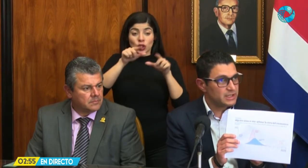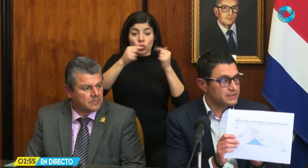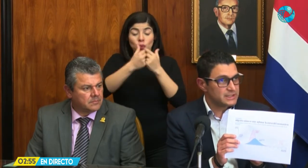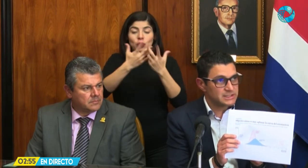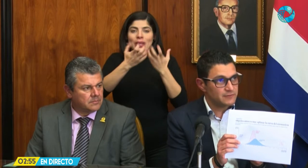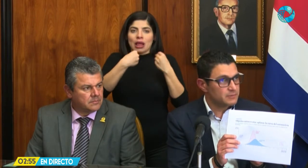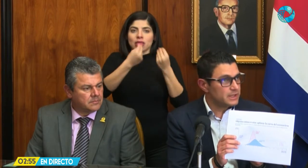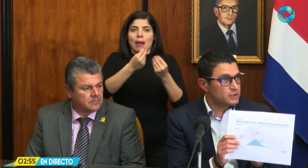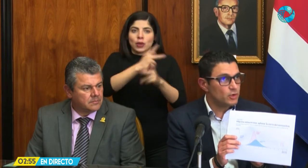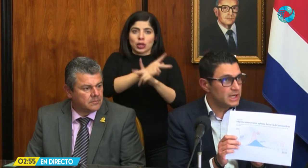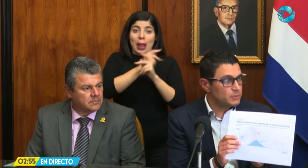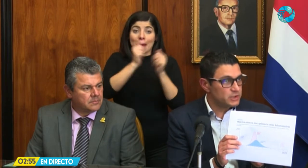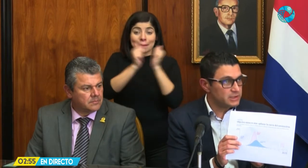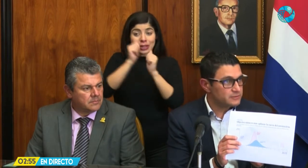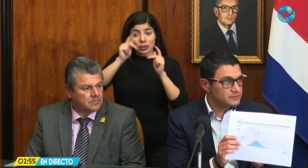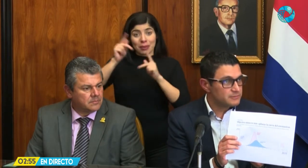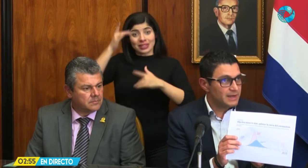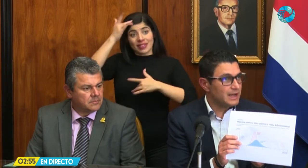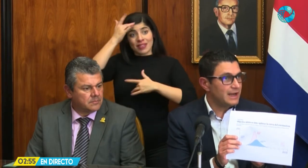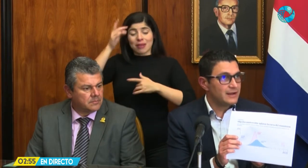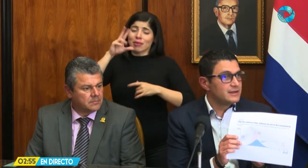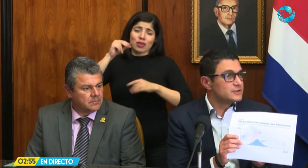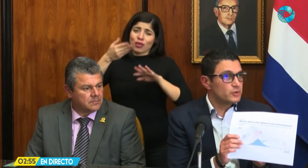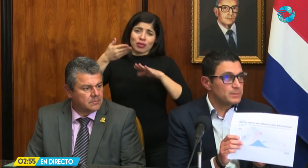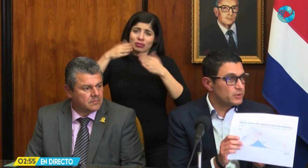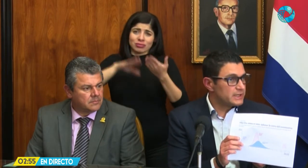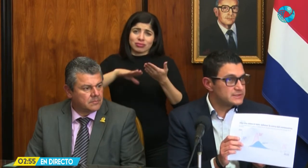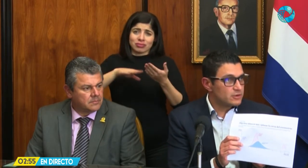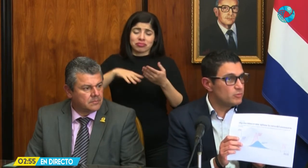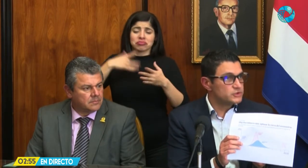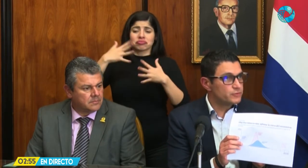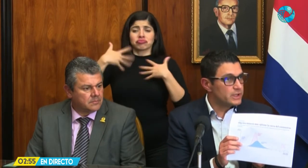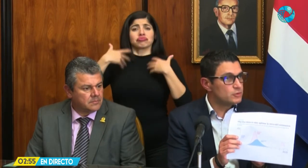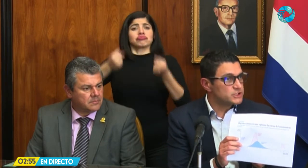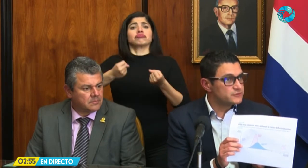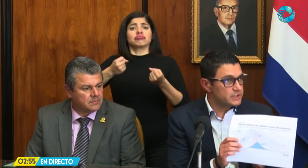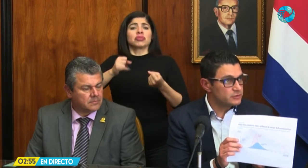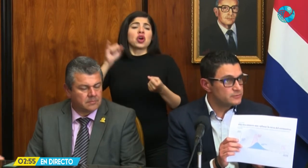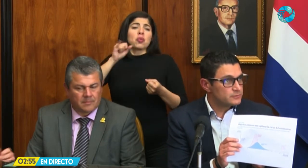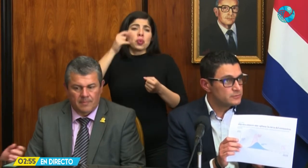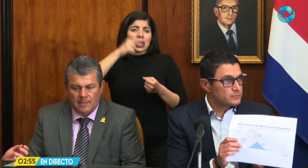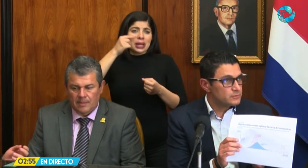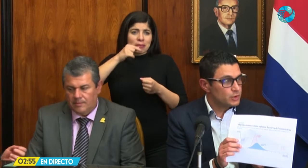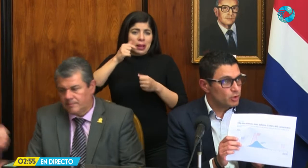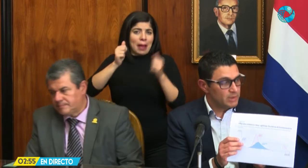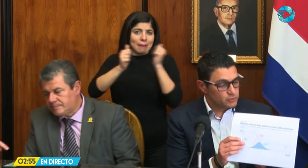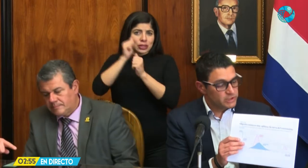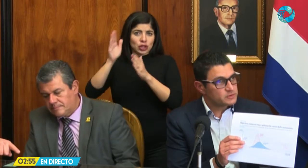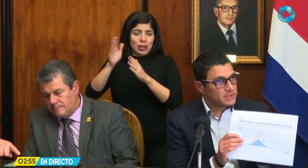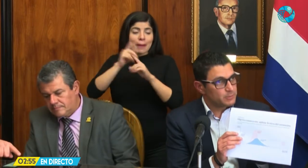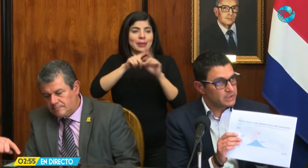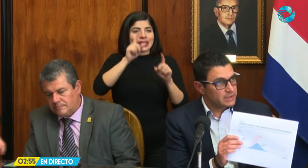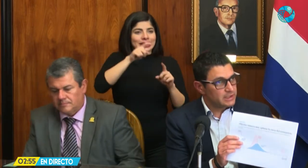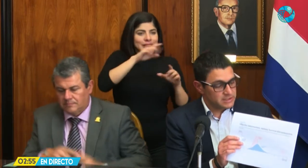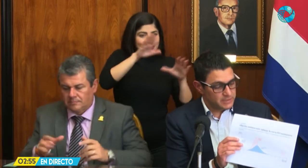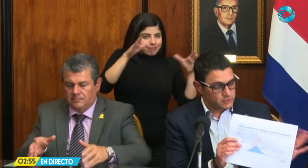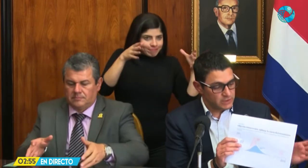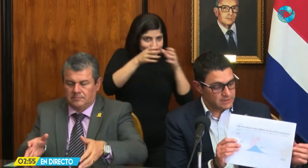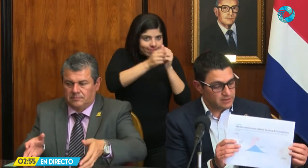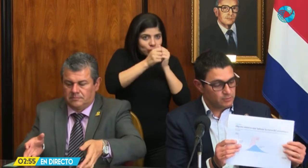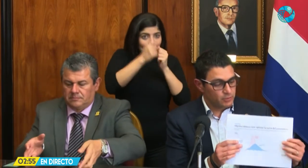mayoría de la gente que se va a enfermar no va a morir, va a sobreponerse como si fuera un resfrío. Pero ocupamos unirnos para proteger